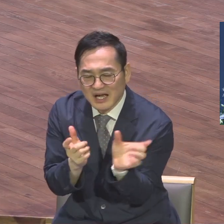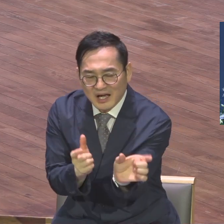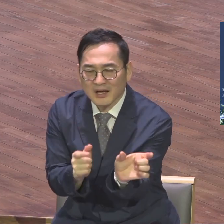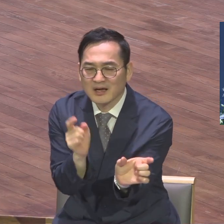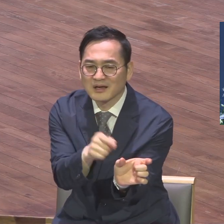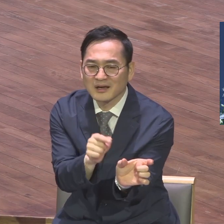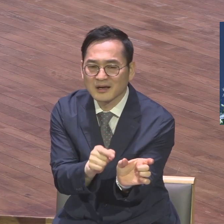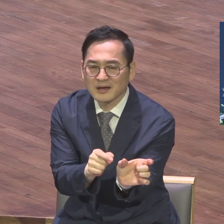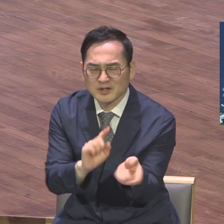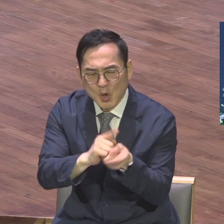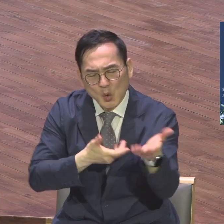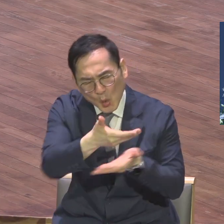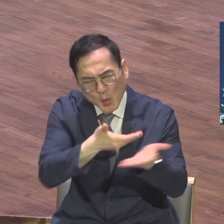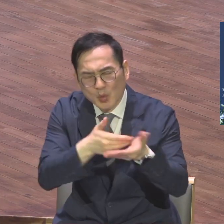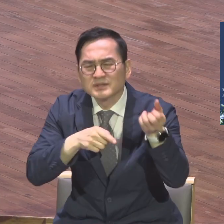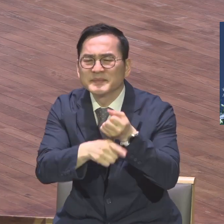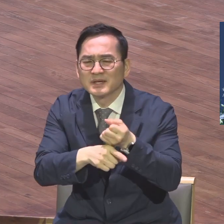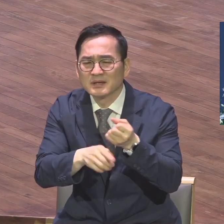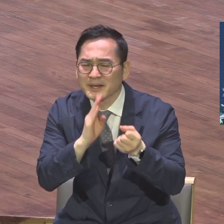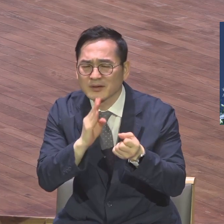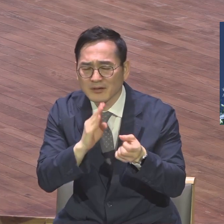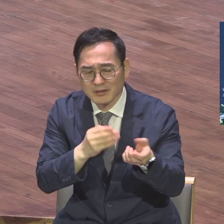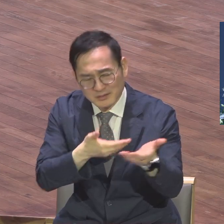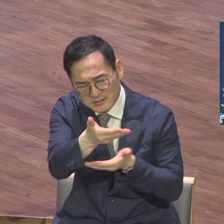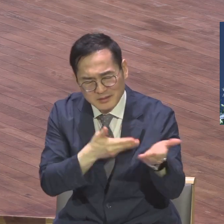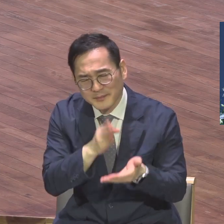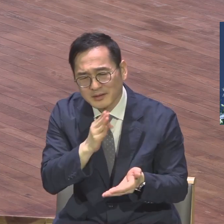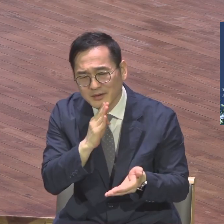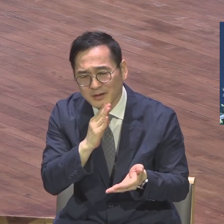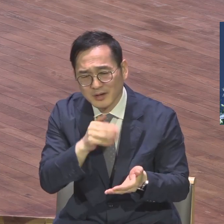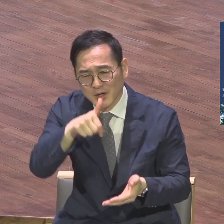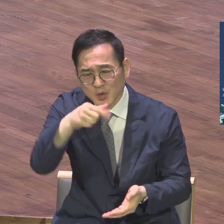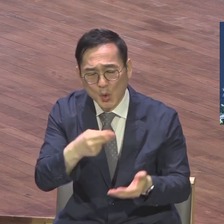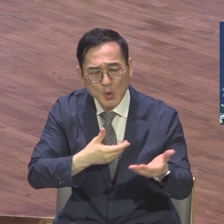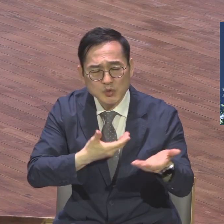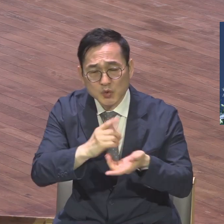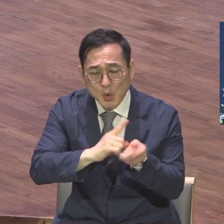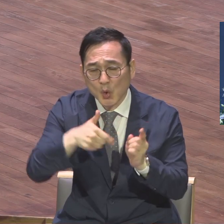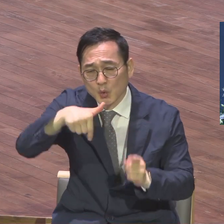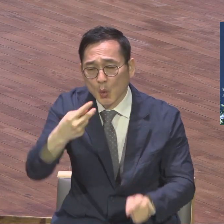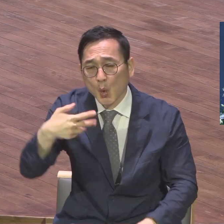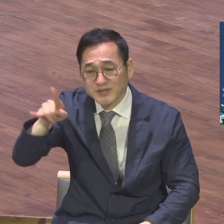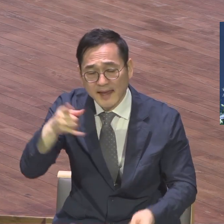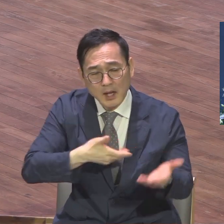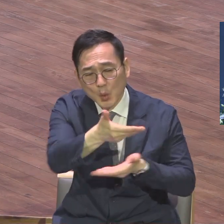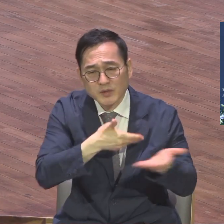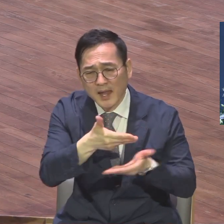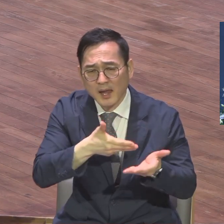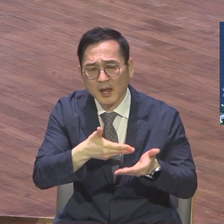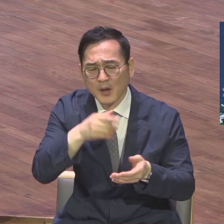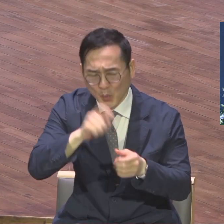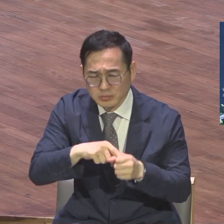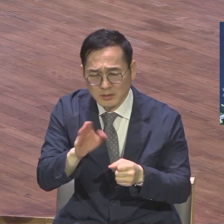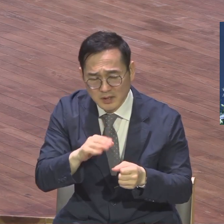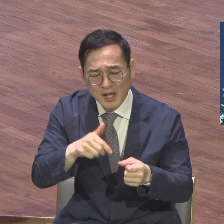교자는 교통한다는 교자로 바꿔야 된다. 교통한다, 교제한다. 이 말을